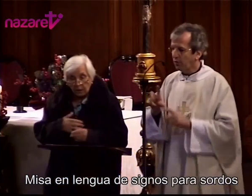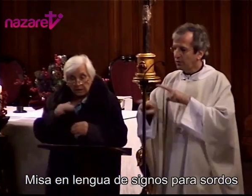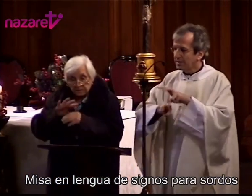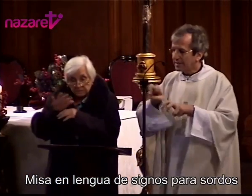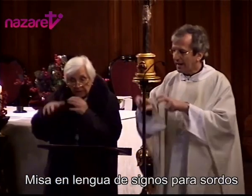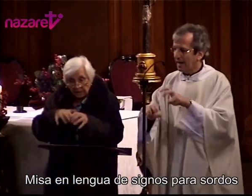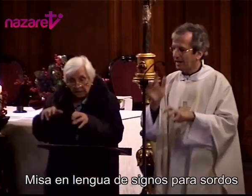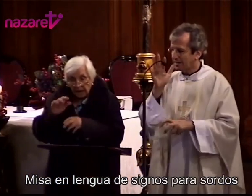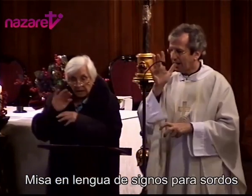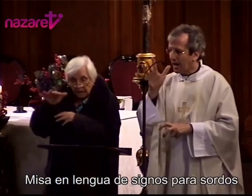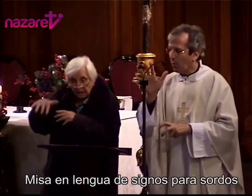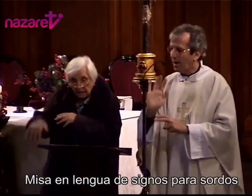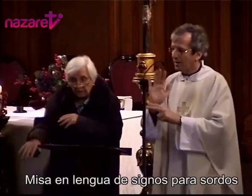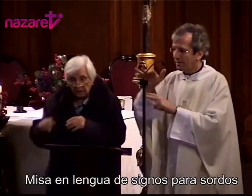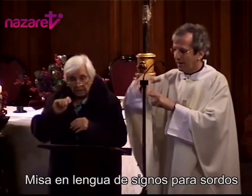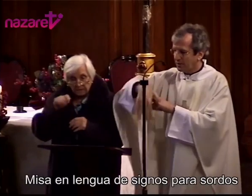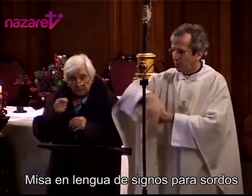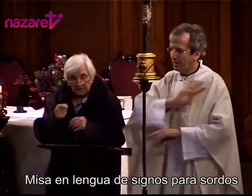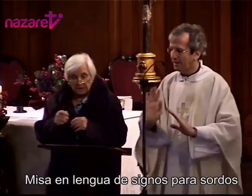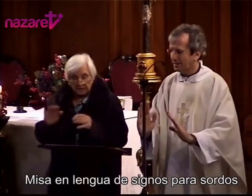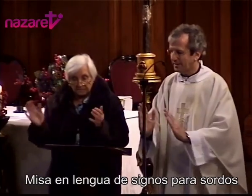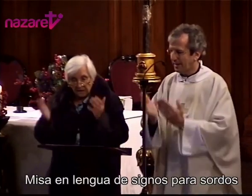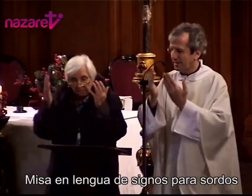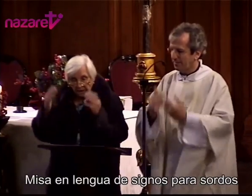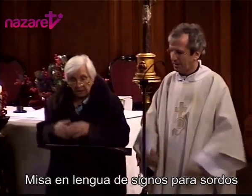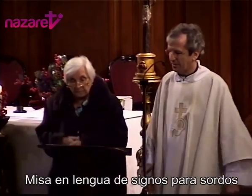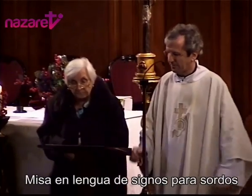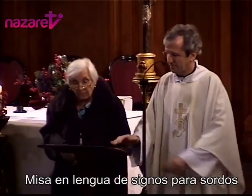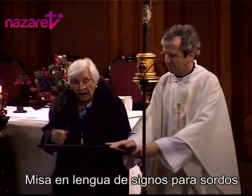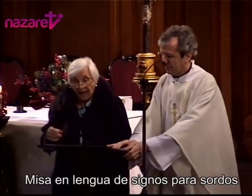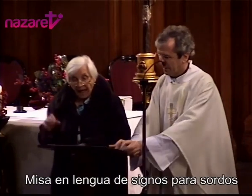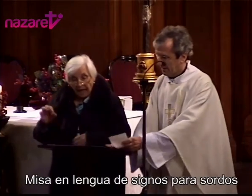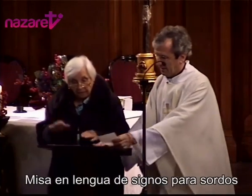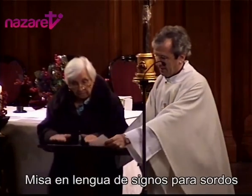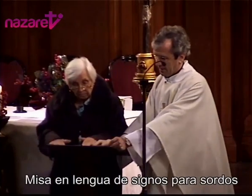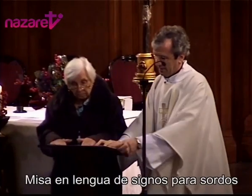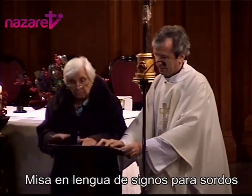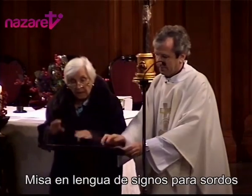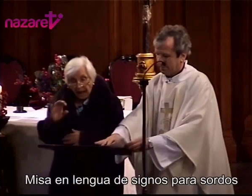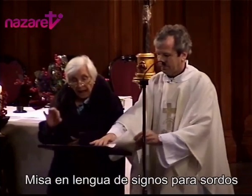gozo sacaréis agua de las fuentes de la salvación.